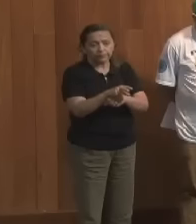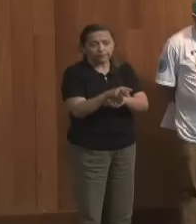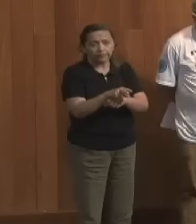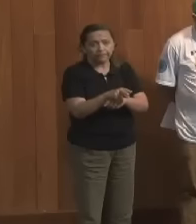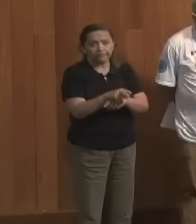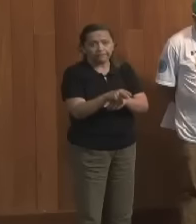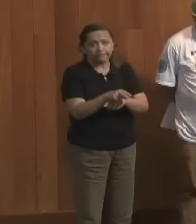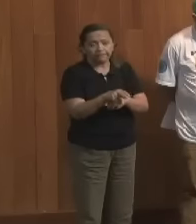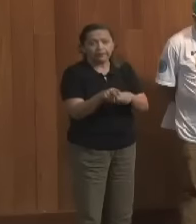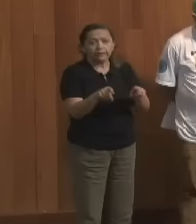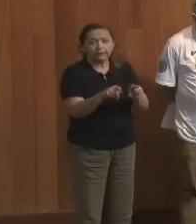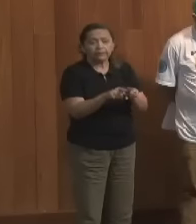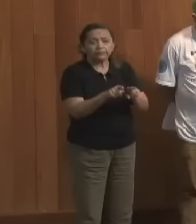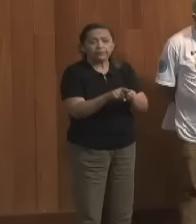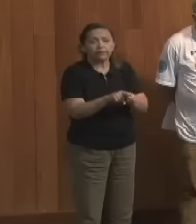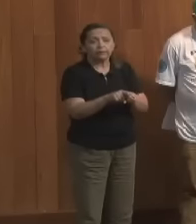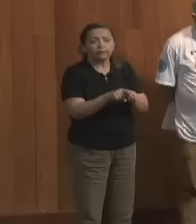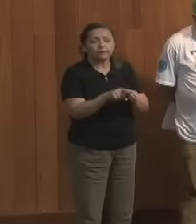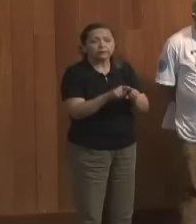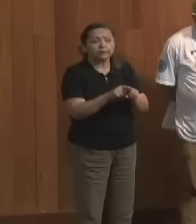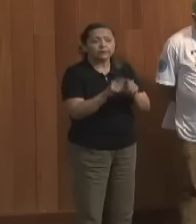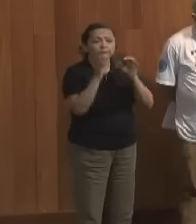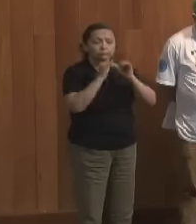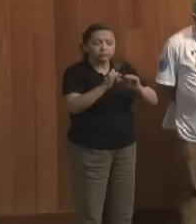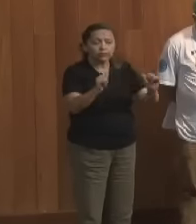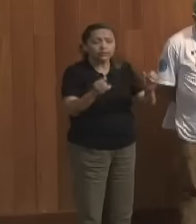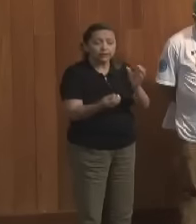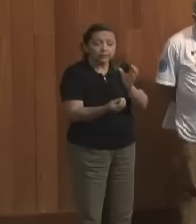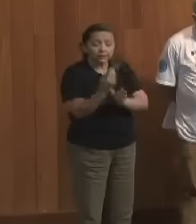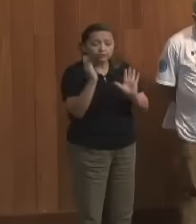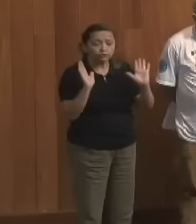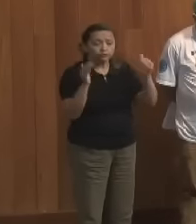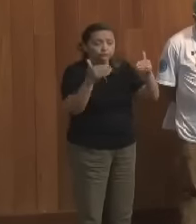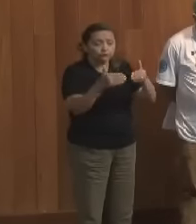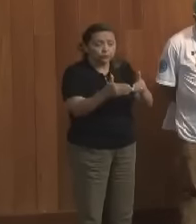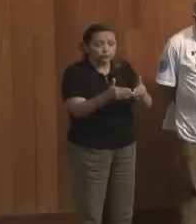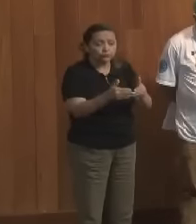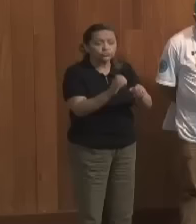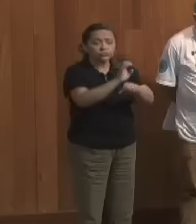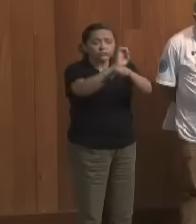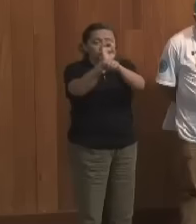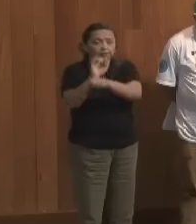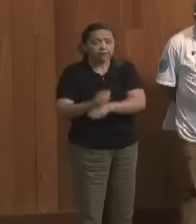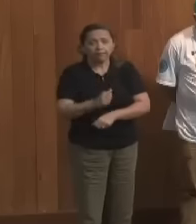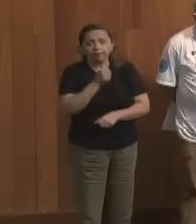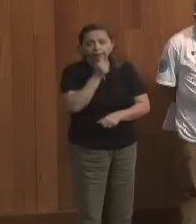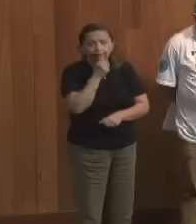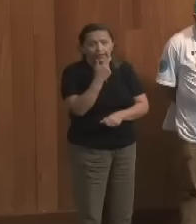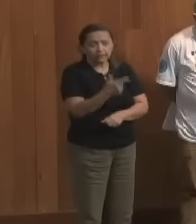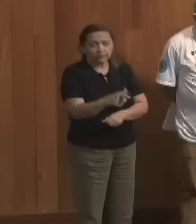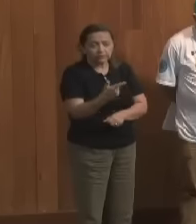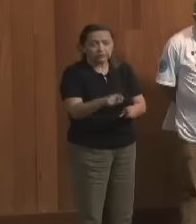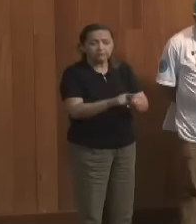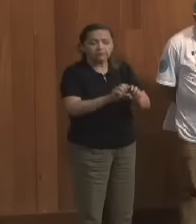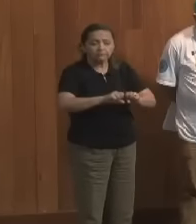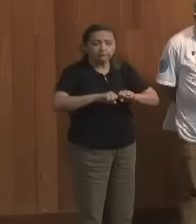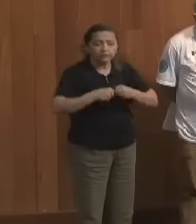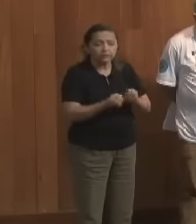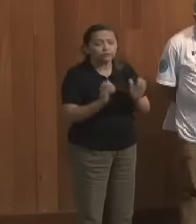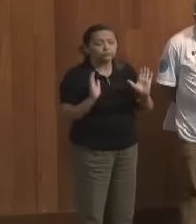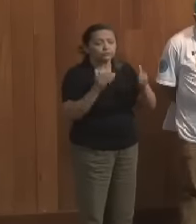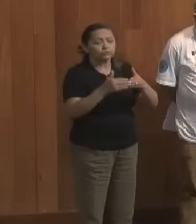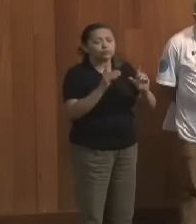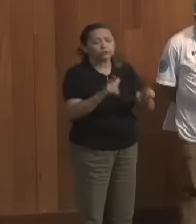Além disso, fomentar a criação de fóruns nos estados que ainda não existem e fortalecer os fóruns